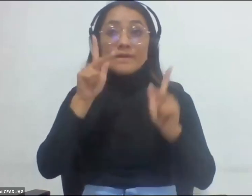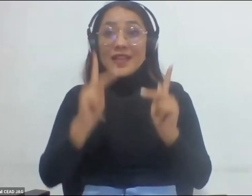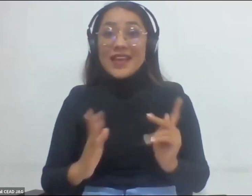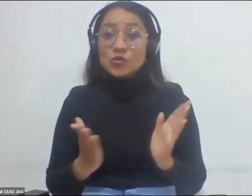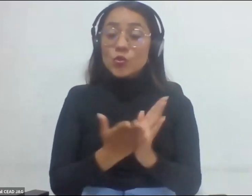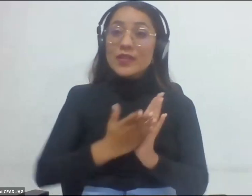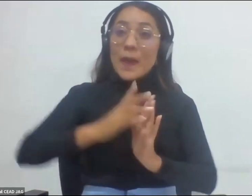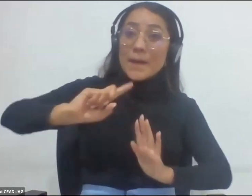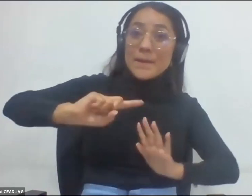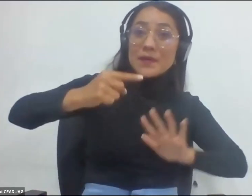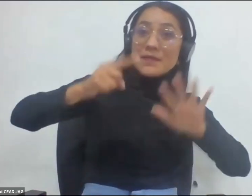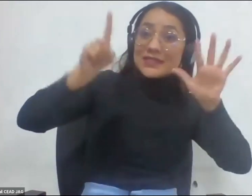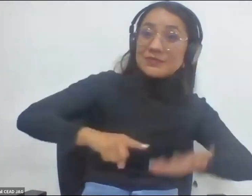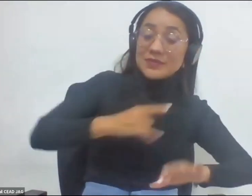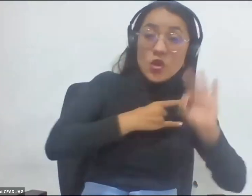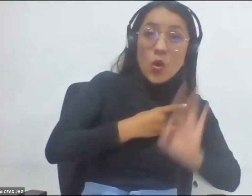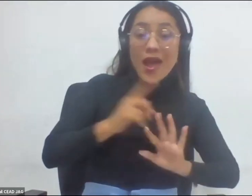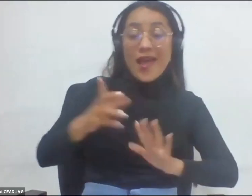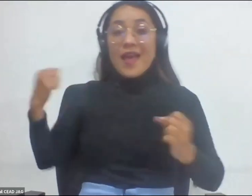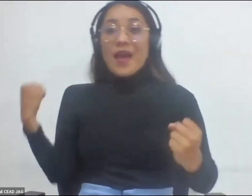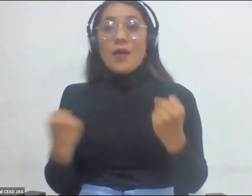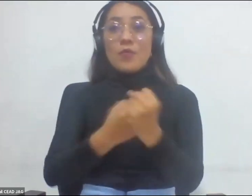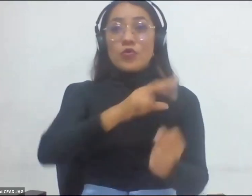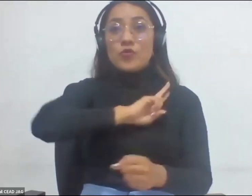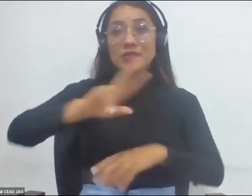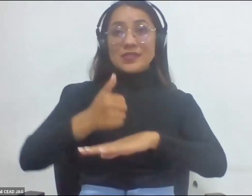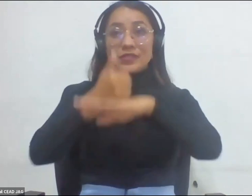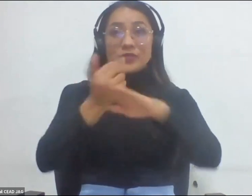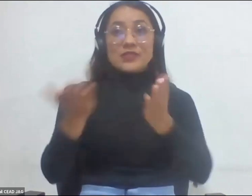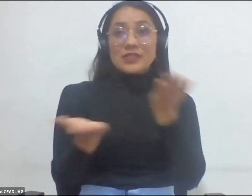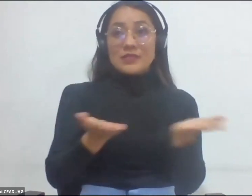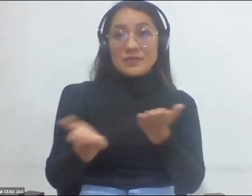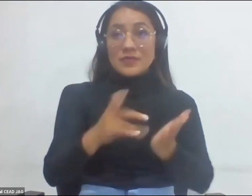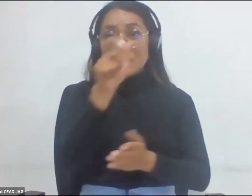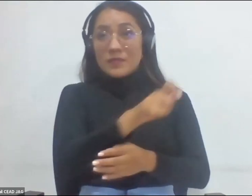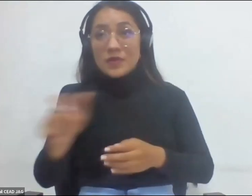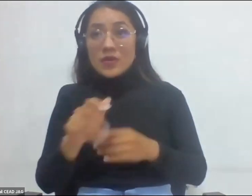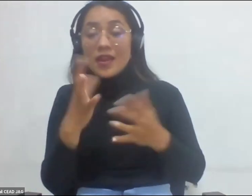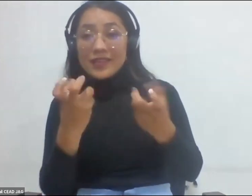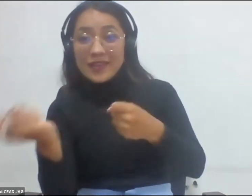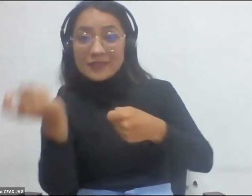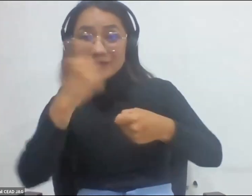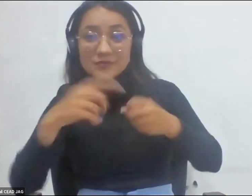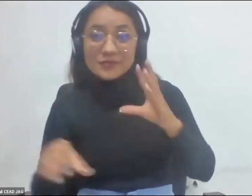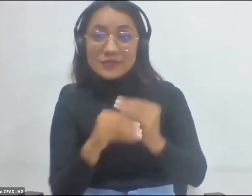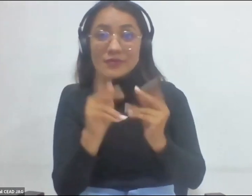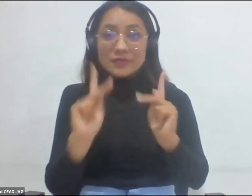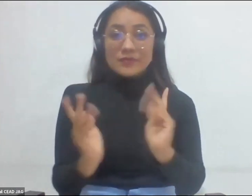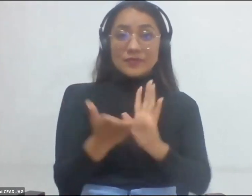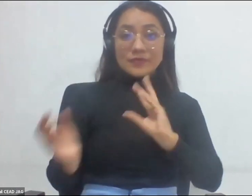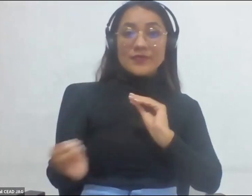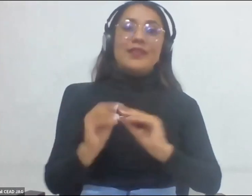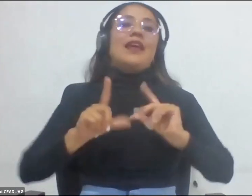recibe el apoyo de la vicerrectoría de servicios aspirantes estudiantes y egresados a través de